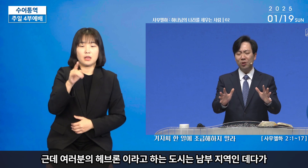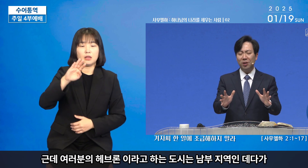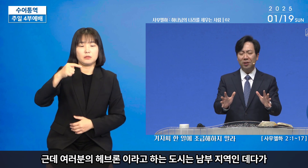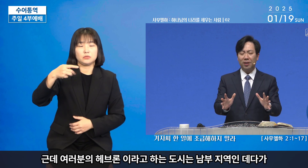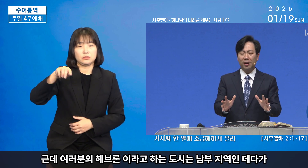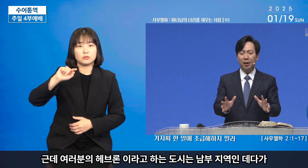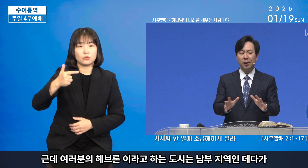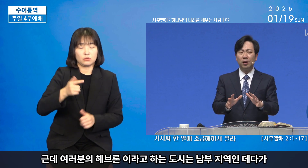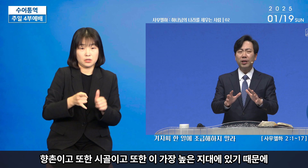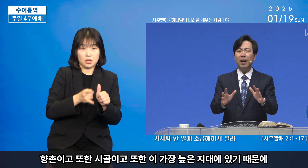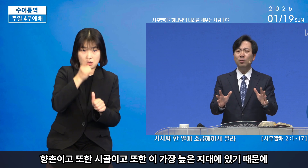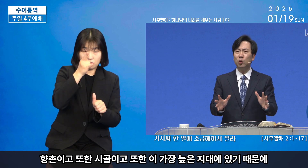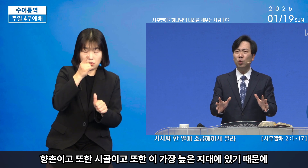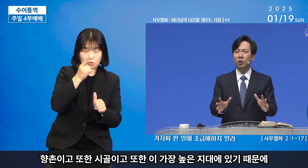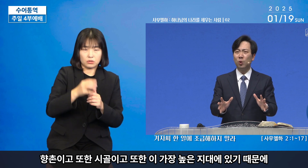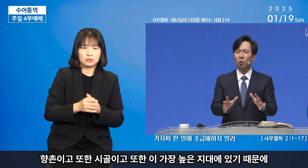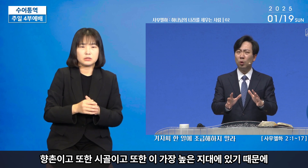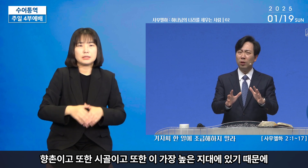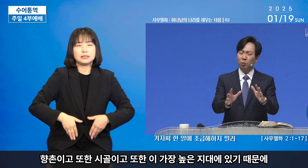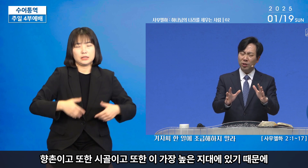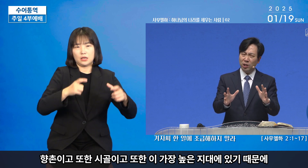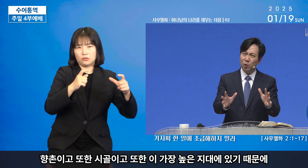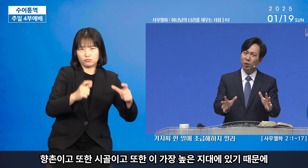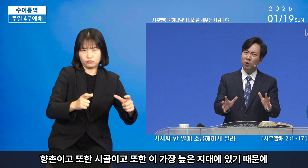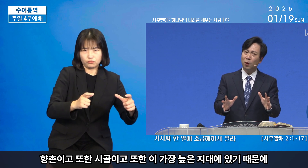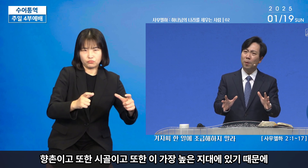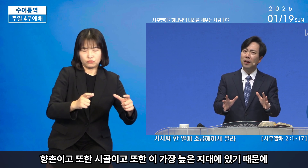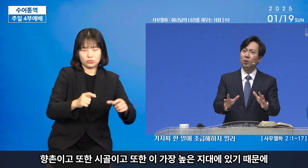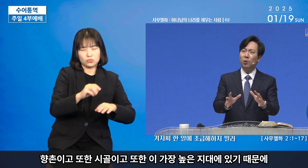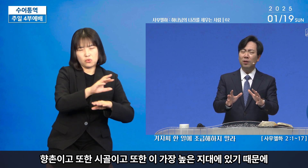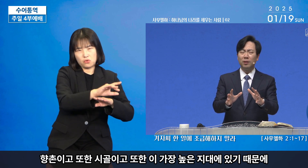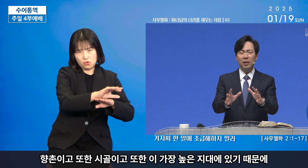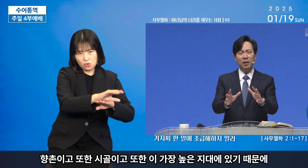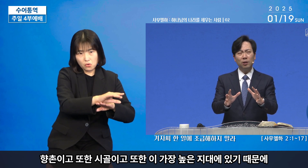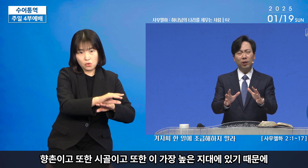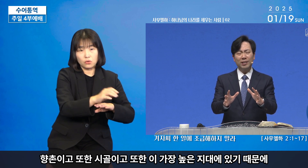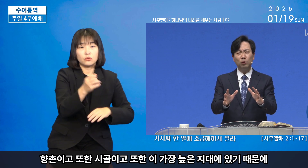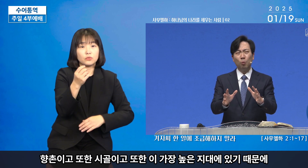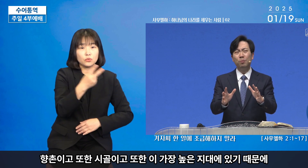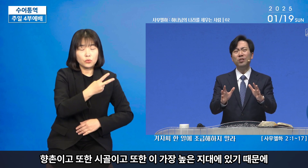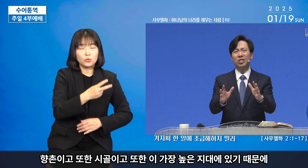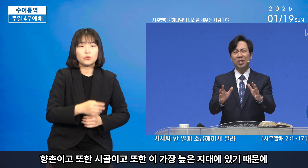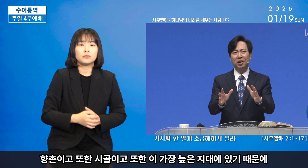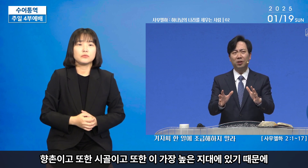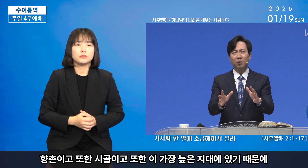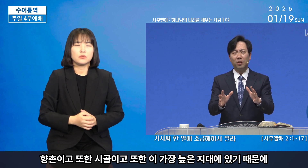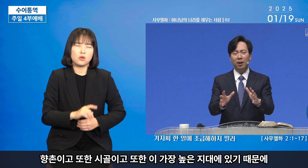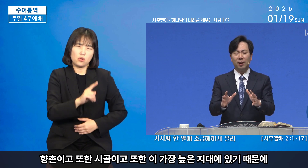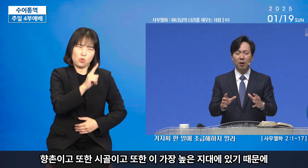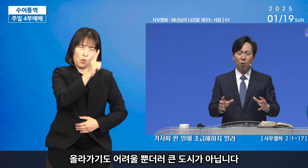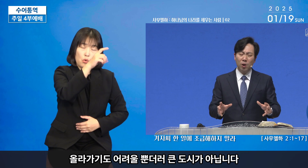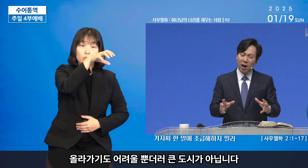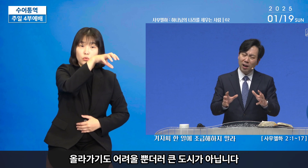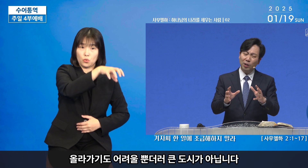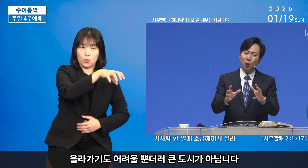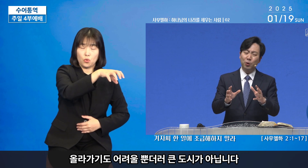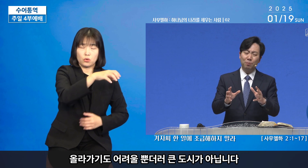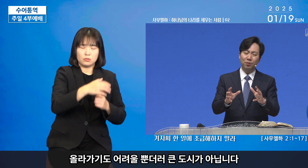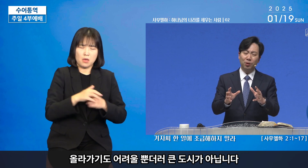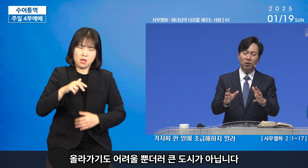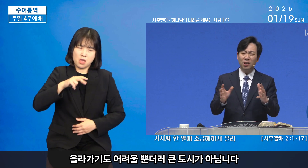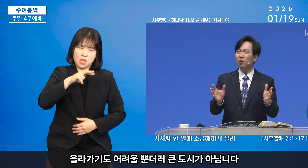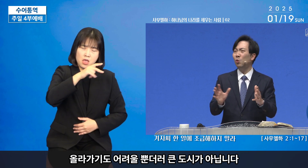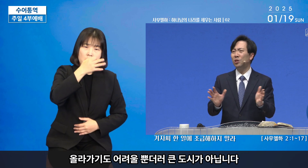남부 지역인데다가 향촌이고 또한 시골이고 또한 이 가장 높은 지대에 있기 때문에 올라가기도